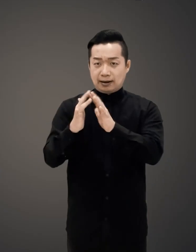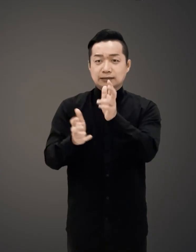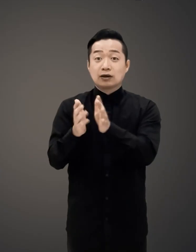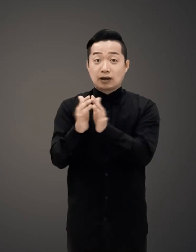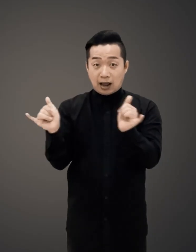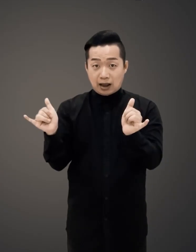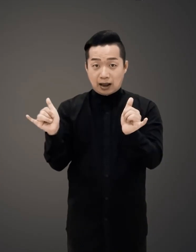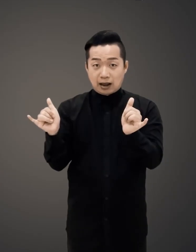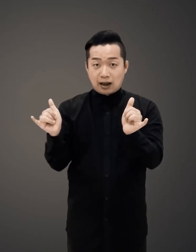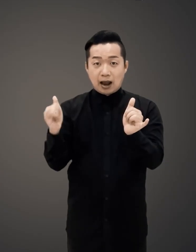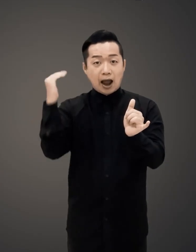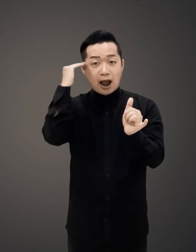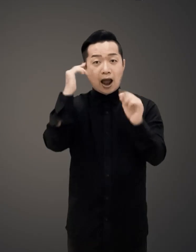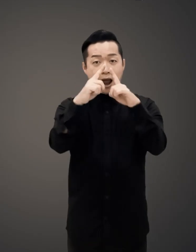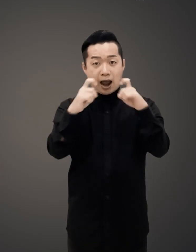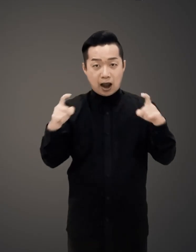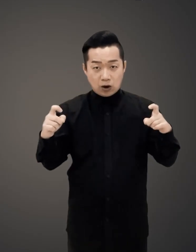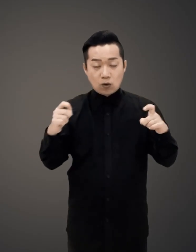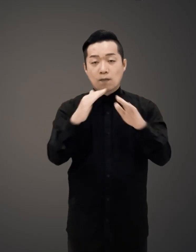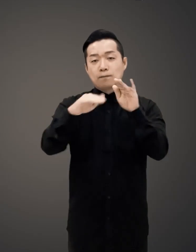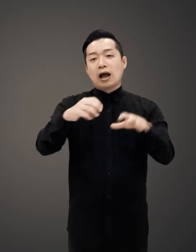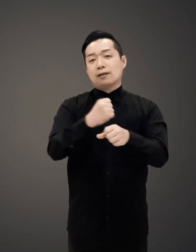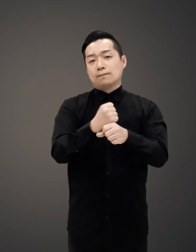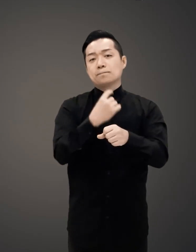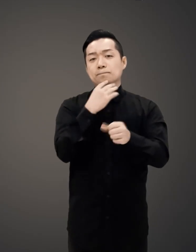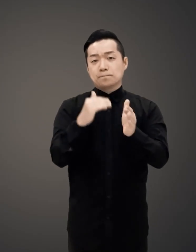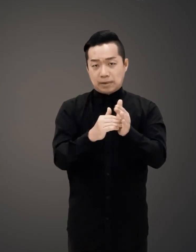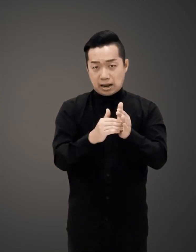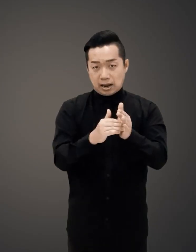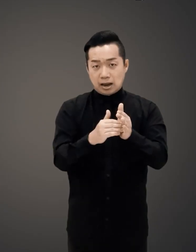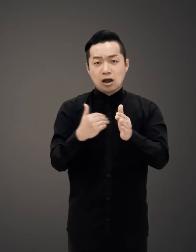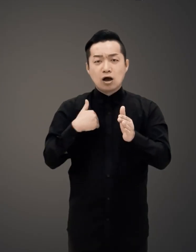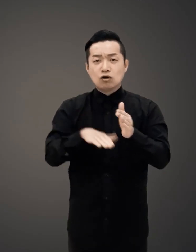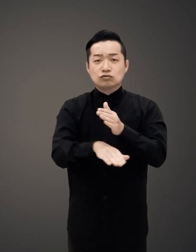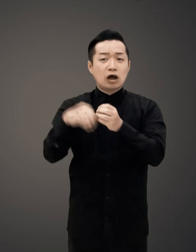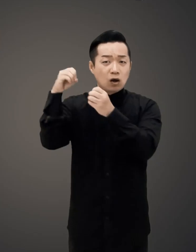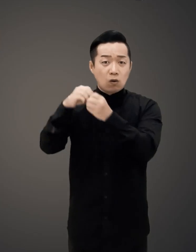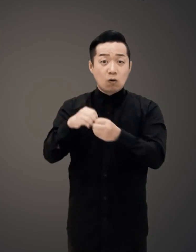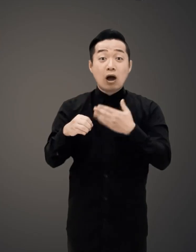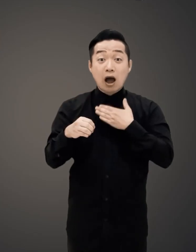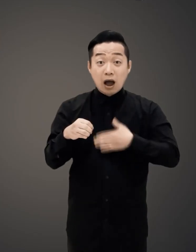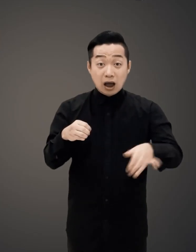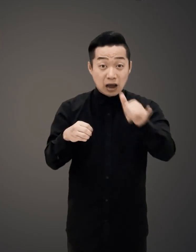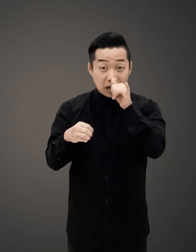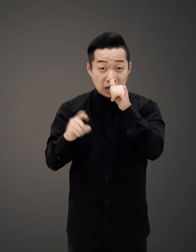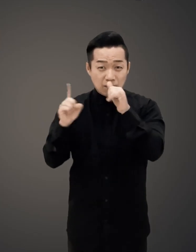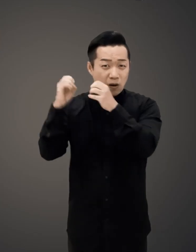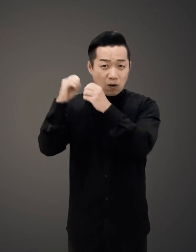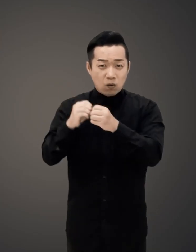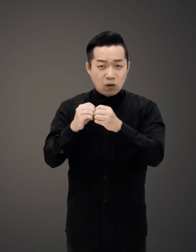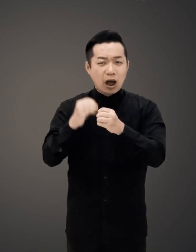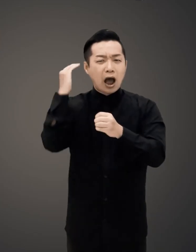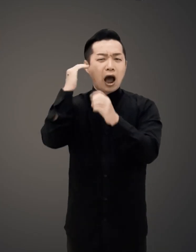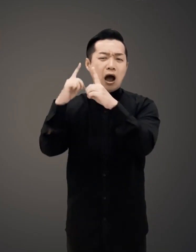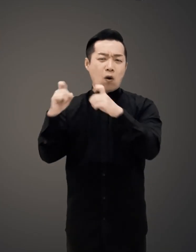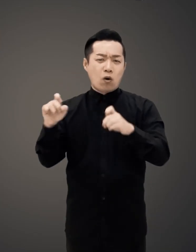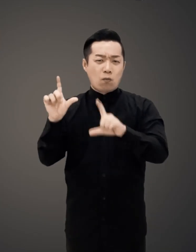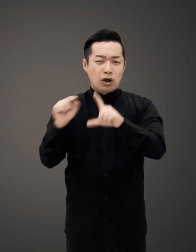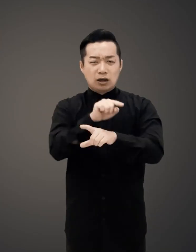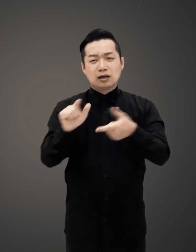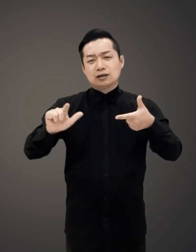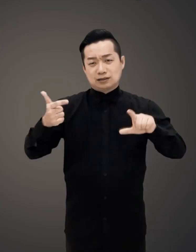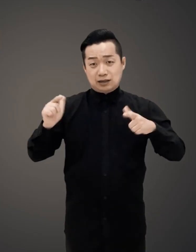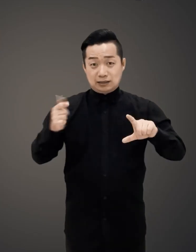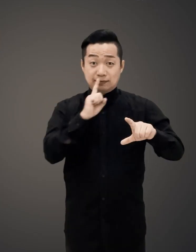개발 사업가에 의해서 단지가 개발이 된 것이고, 우리가 전통적으로 알고 있는 전통적인 한옥의 모양과는 매우